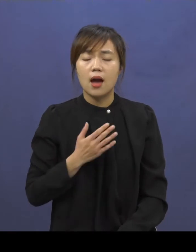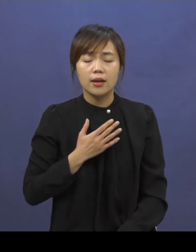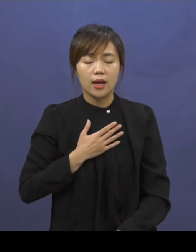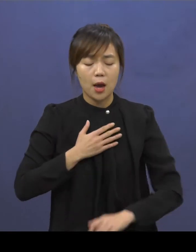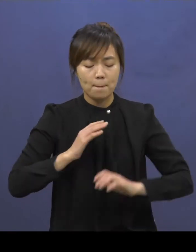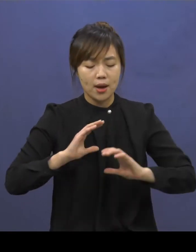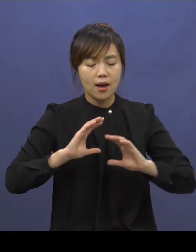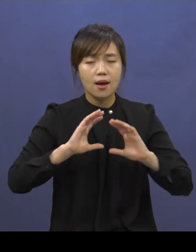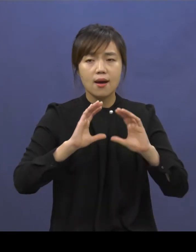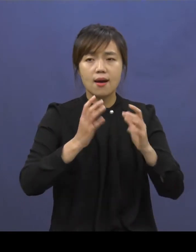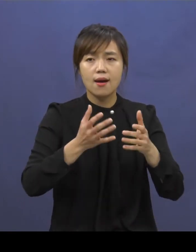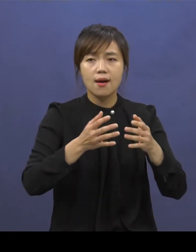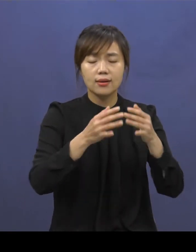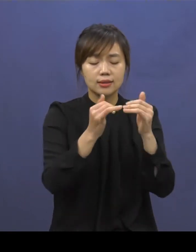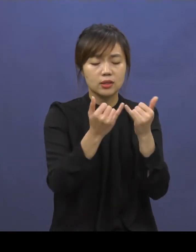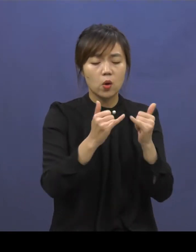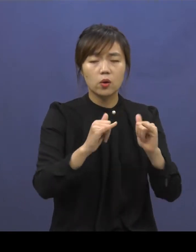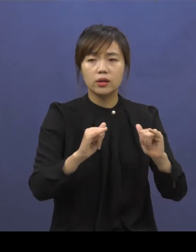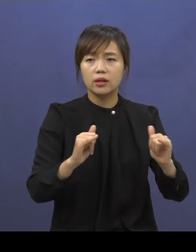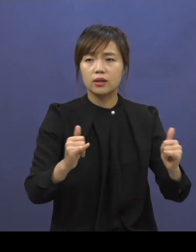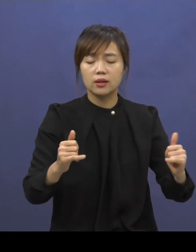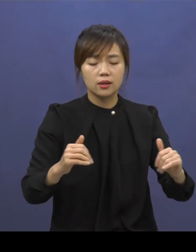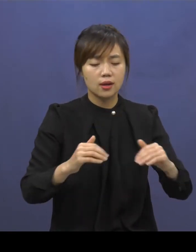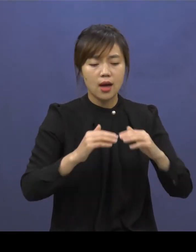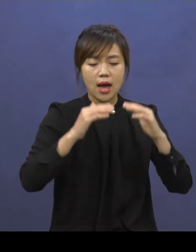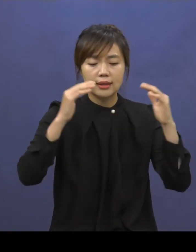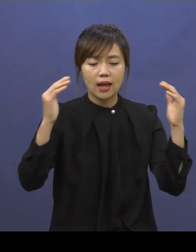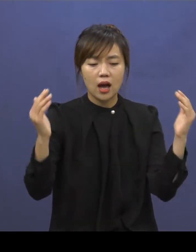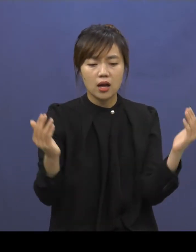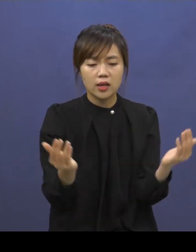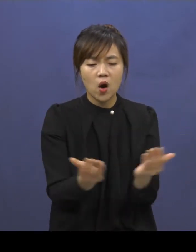나의 백성이 다